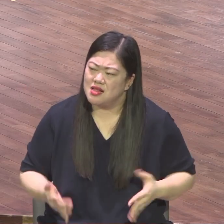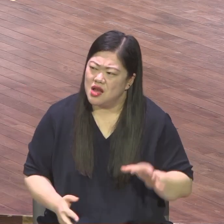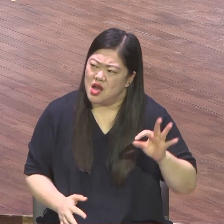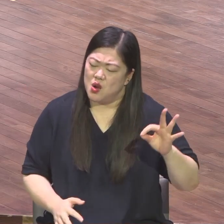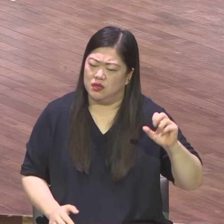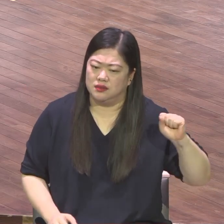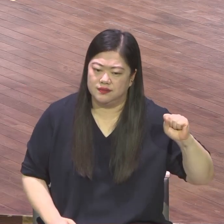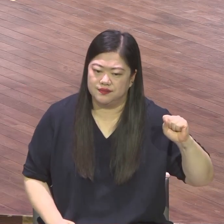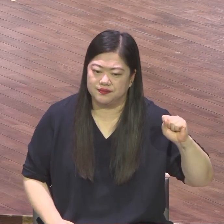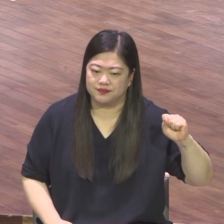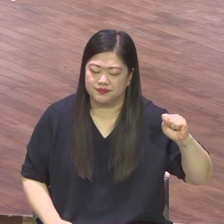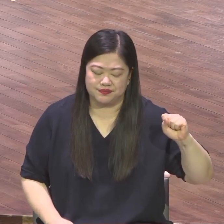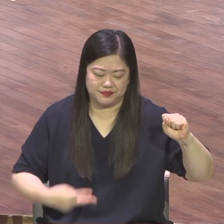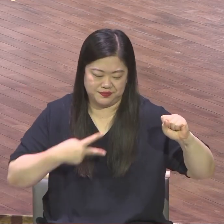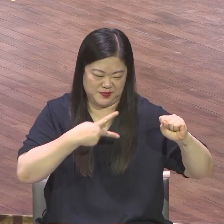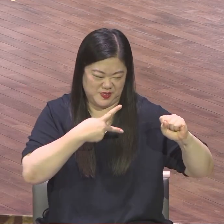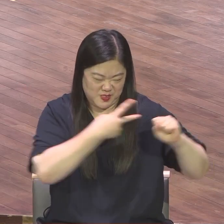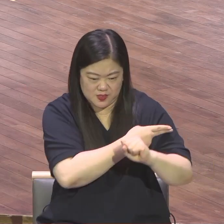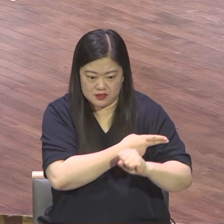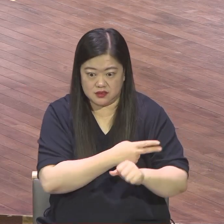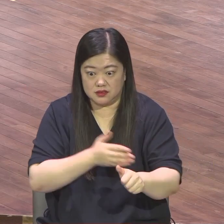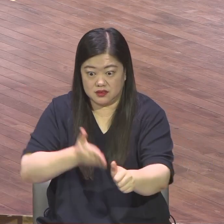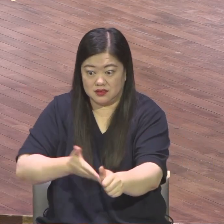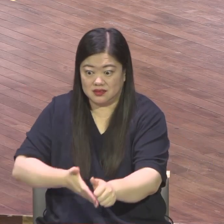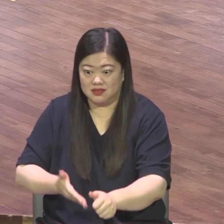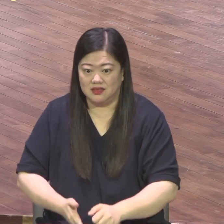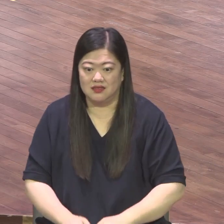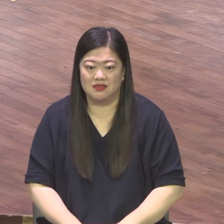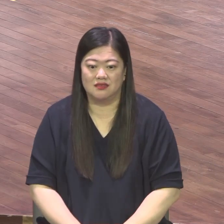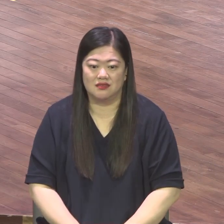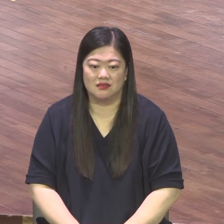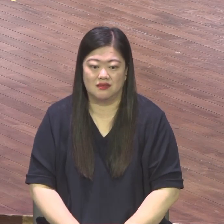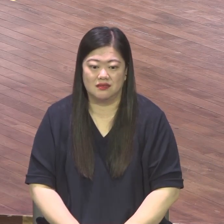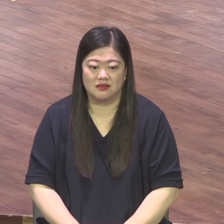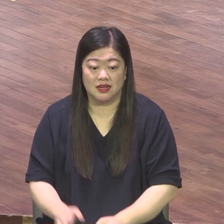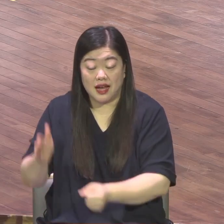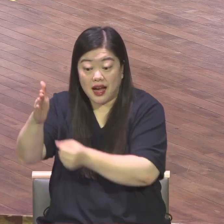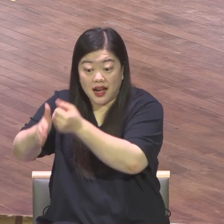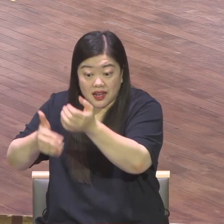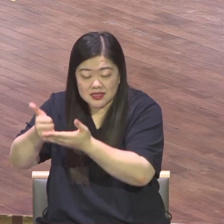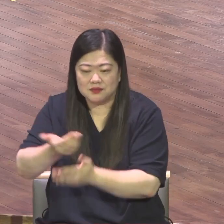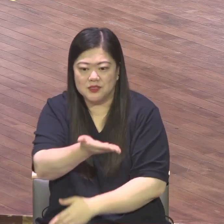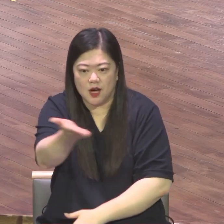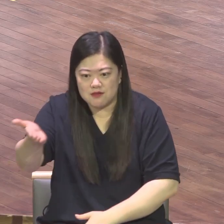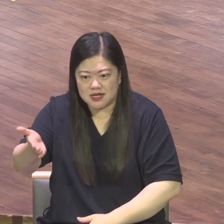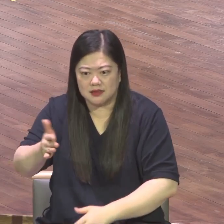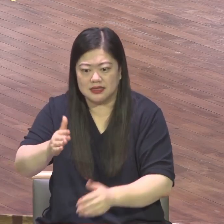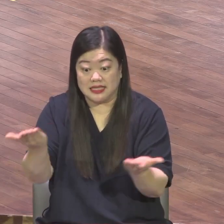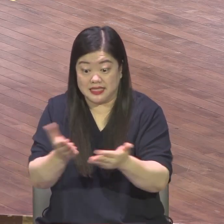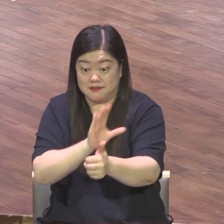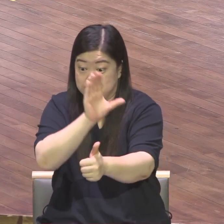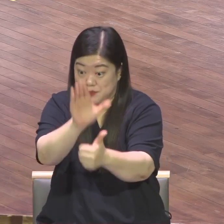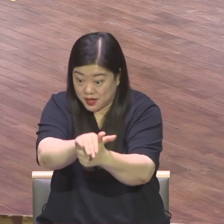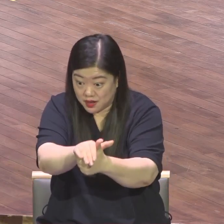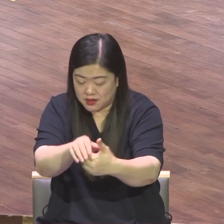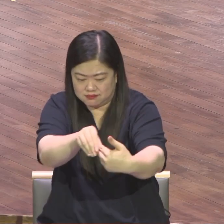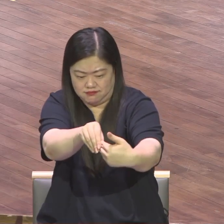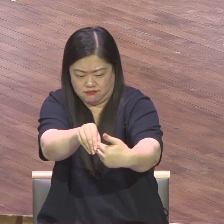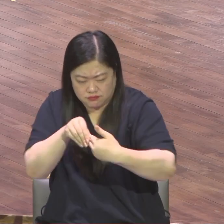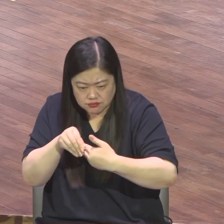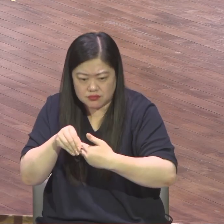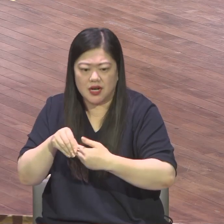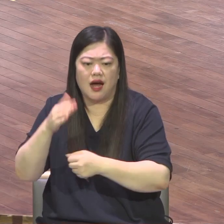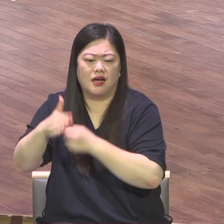이 성경 언약을 같이 품고 기도해 보시기 바랍니다. 하나님 어떻게 여러분 사용하실지 하나님께서 그 문을 열어주시고 여러분에게 감당할 수